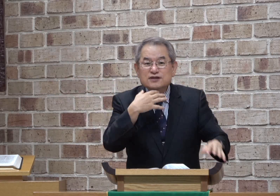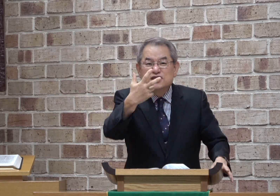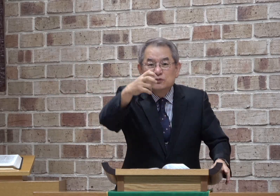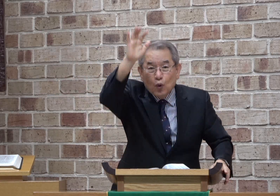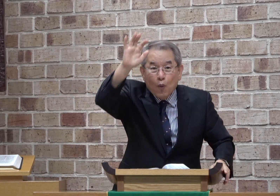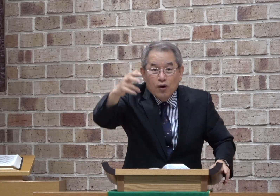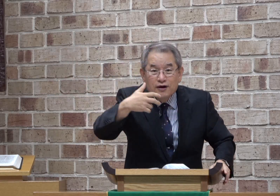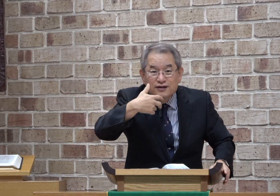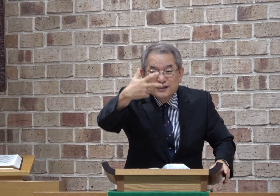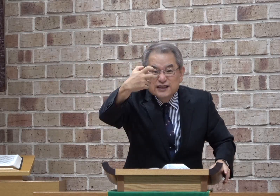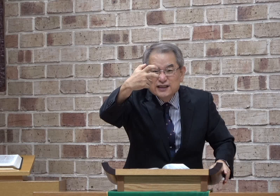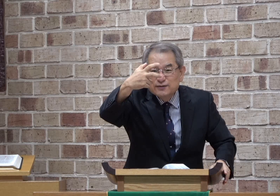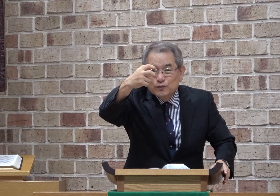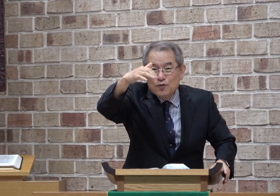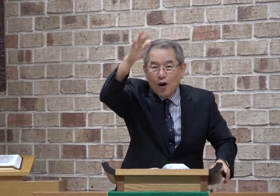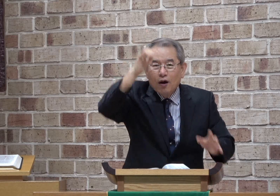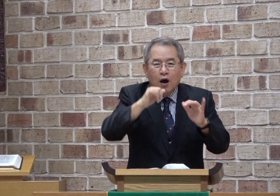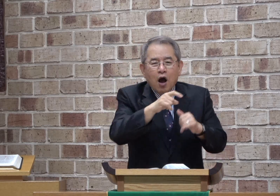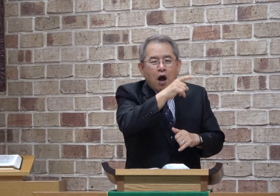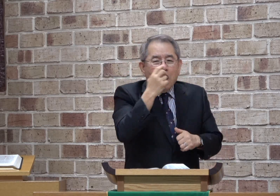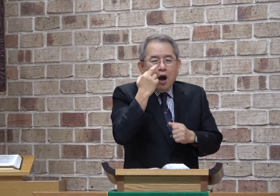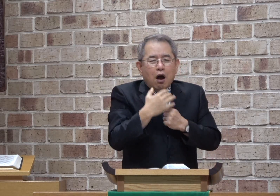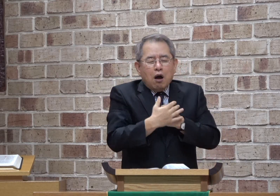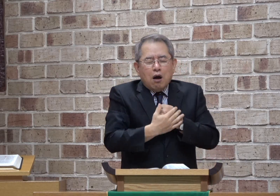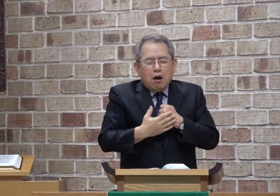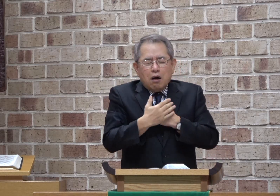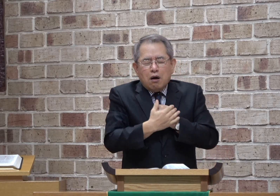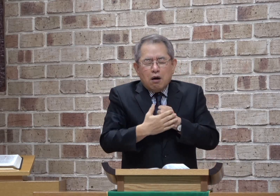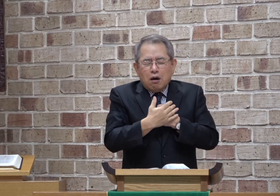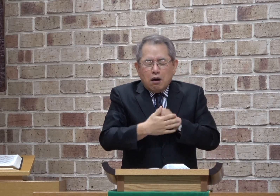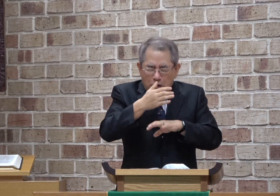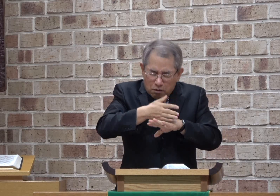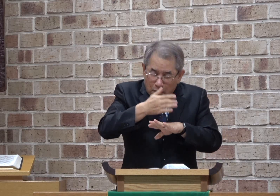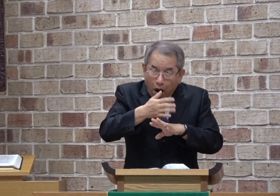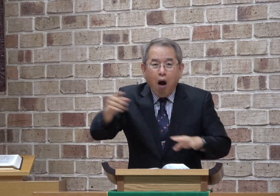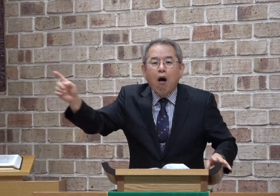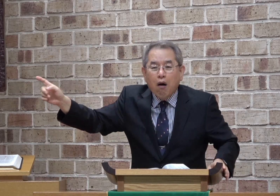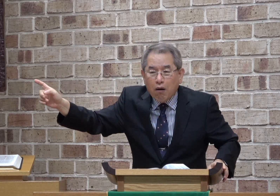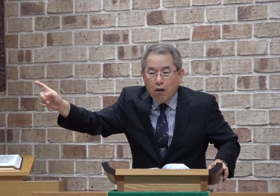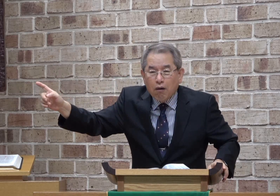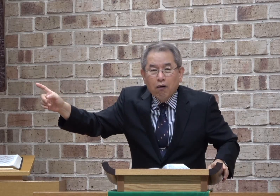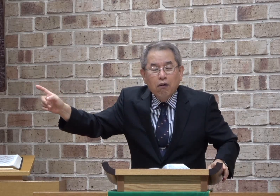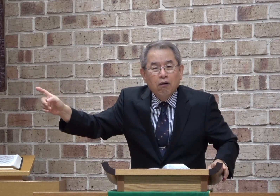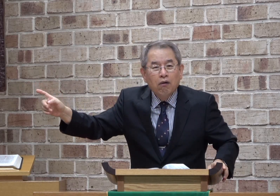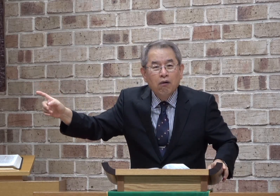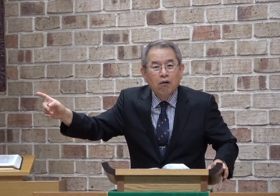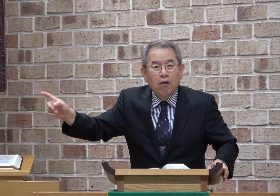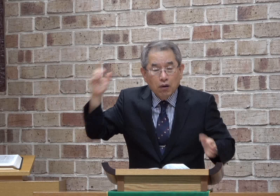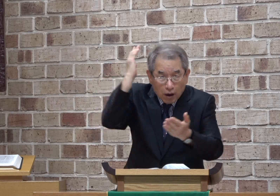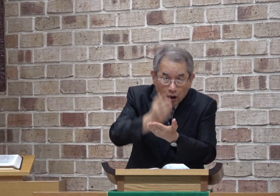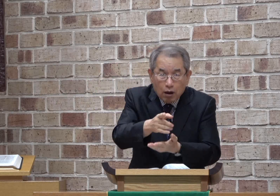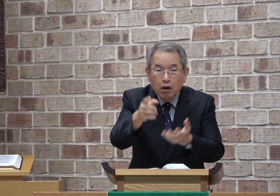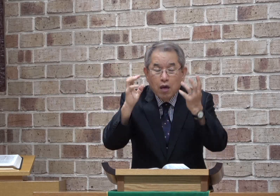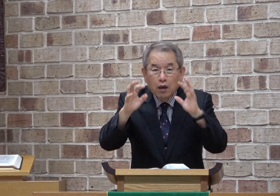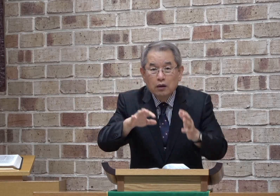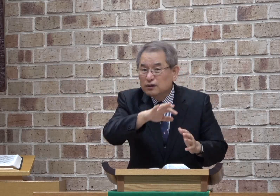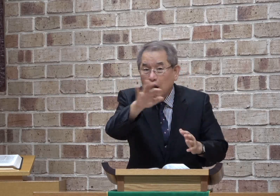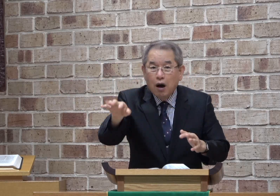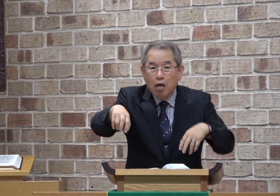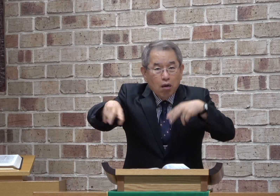비행기로 그 모든 아이들을 제주도로 이송을 해서 아이들을 잘 키웠습니다. 근데 그때 전쟁을 겪었던 그 아이들이 지금